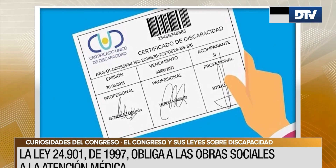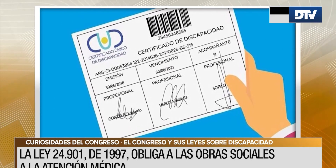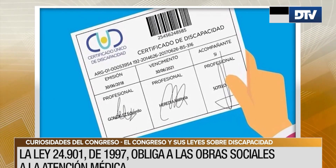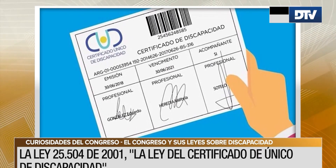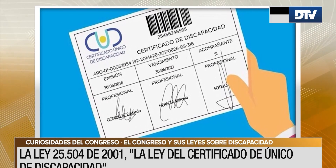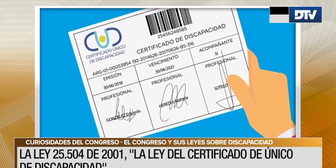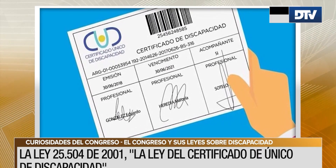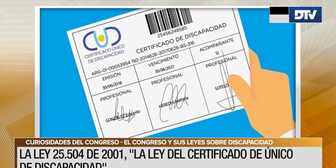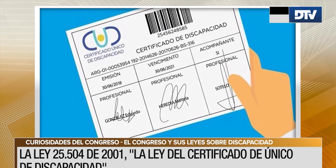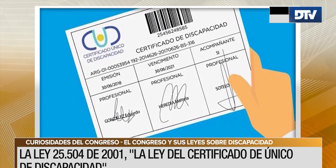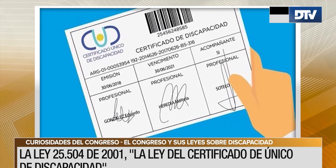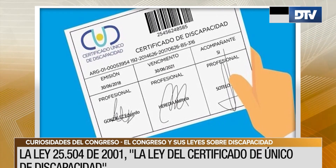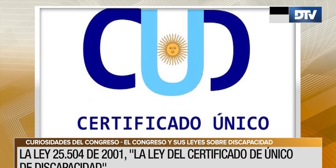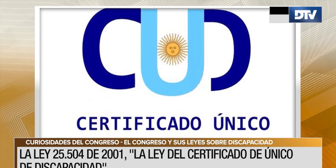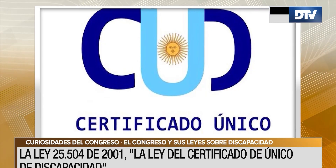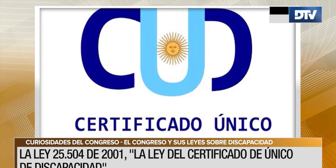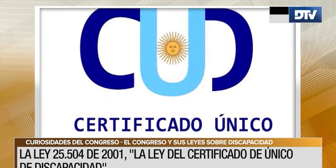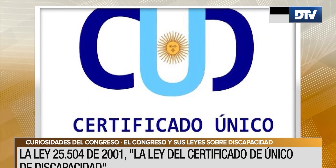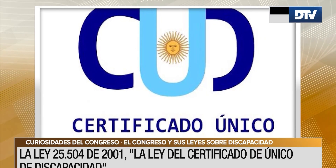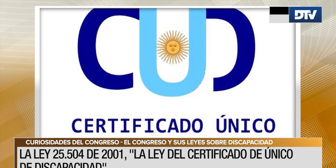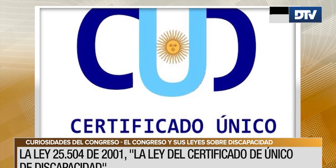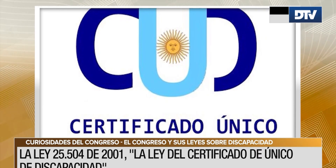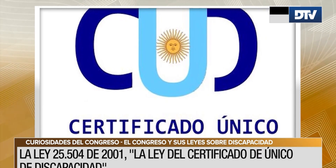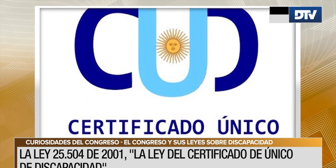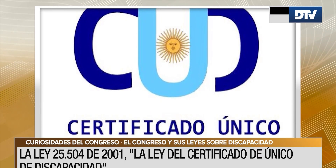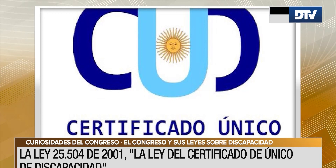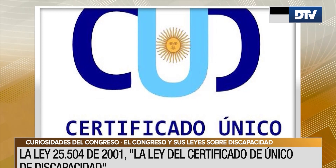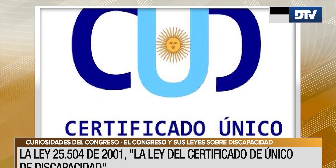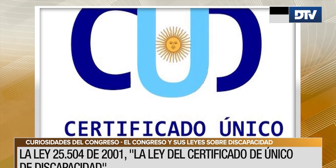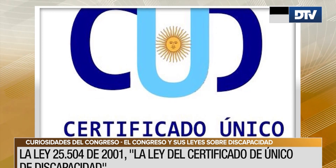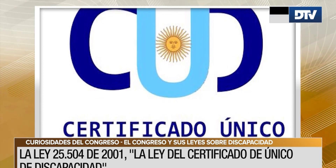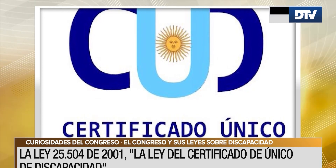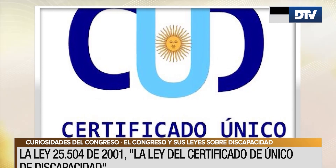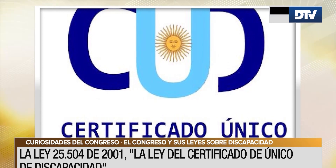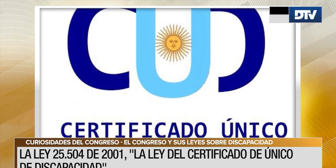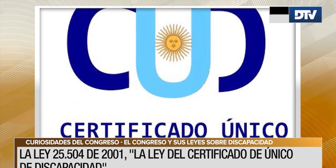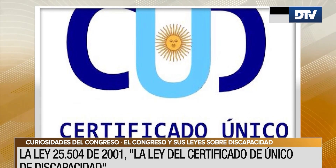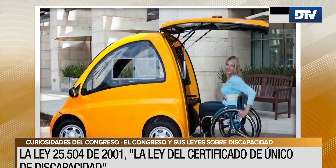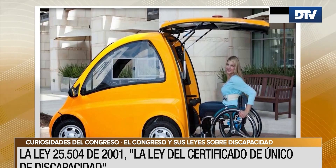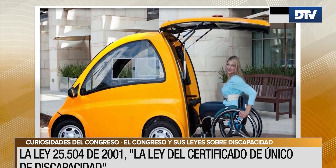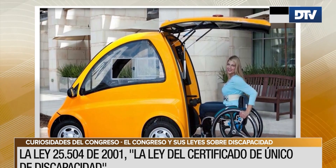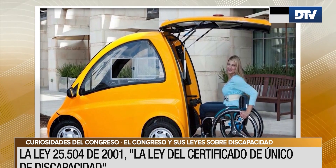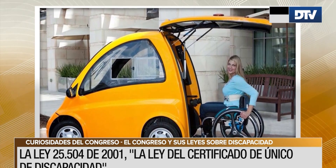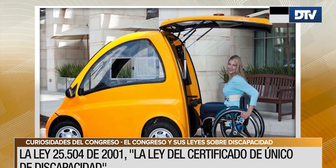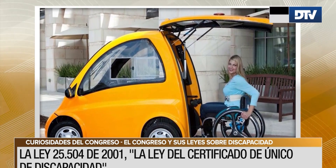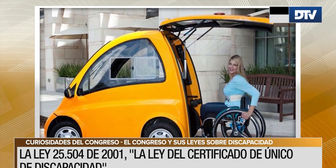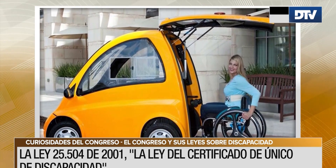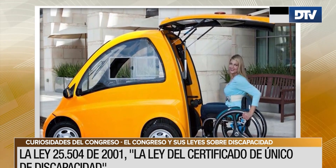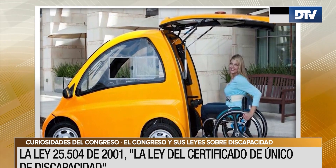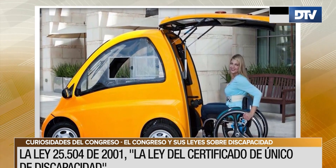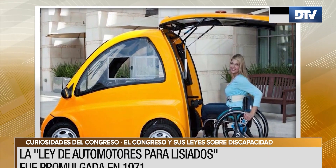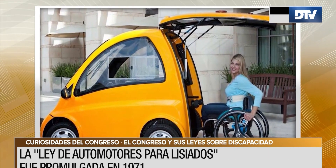es conocida por ser la Ley del Certificado Único de Discapacidad. La Ley de Automotores para Lisiados, o Ley